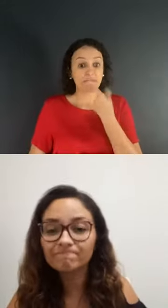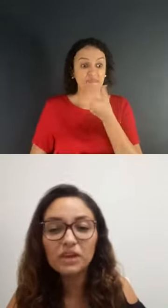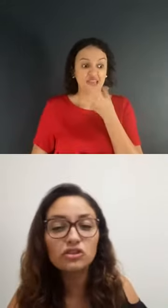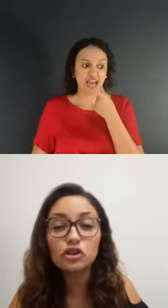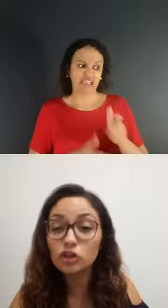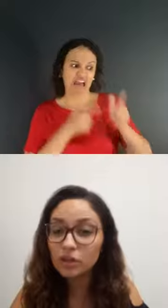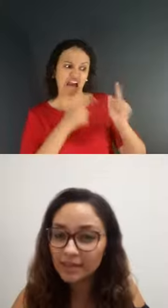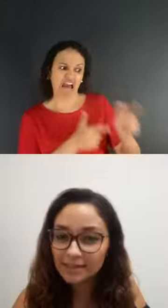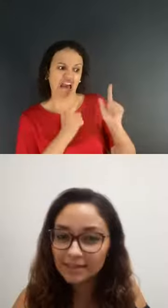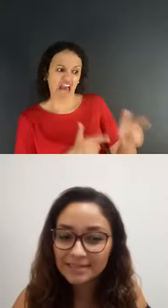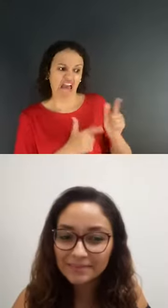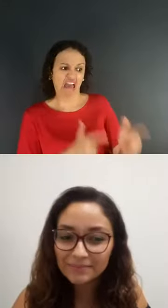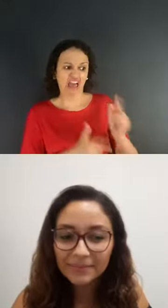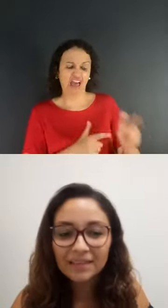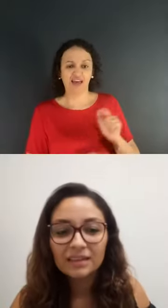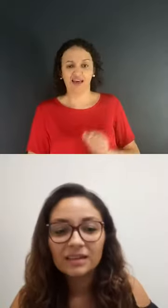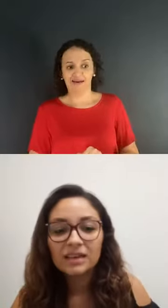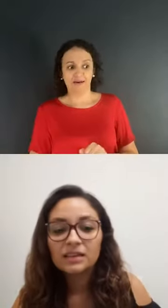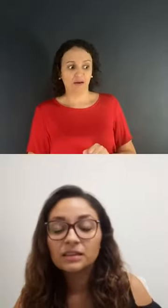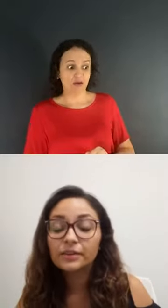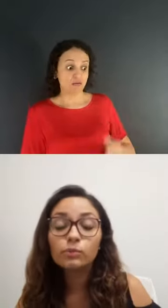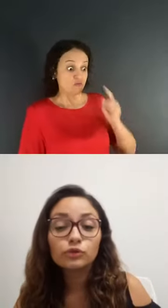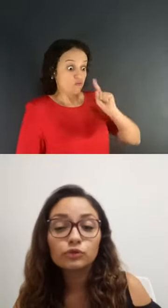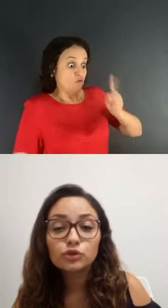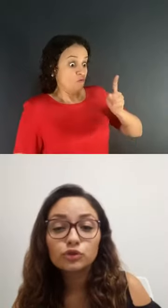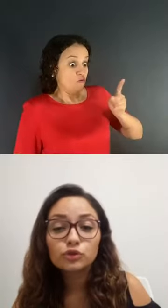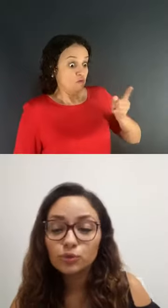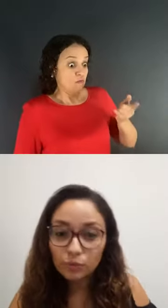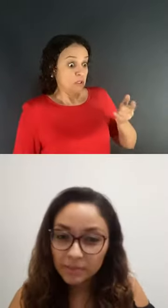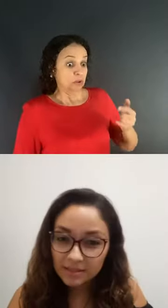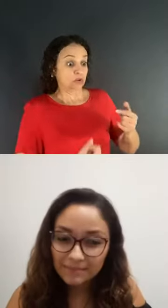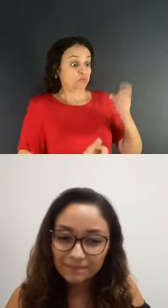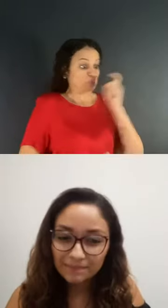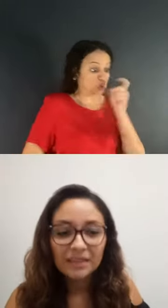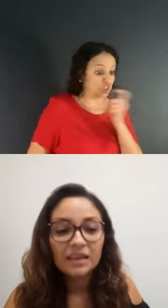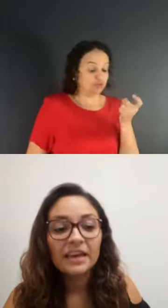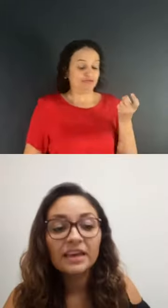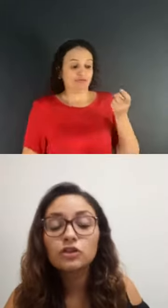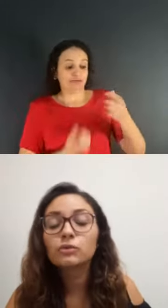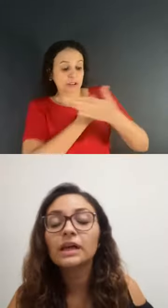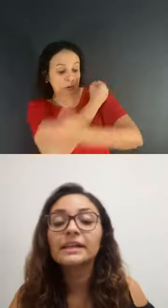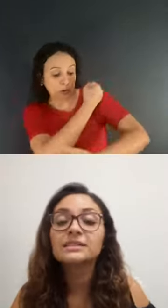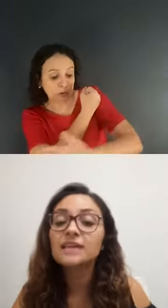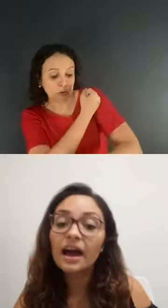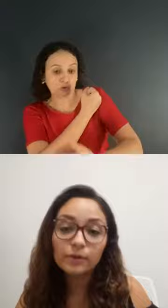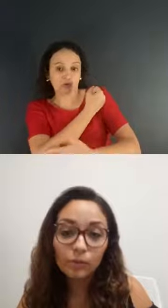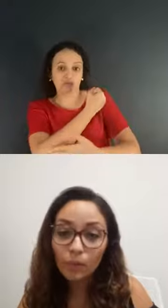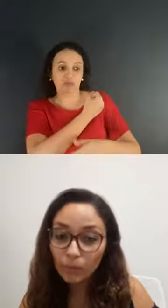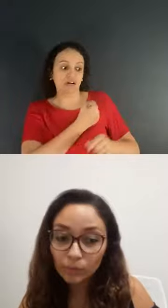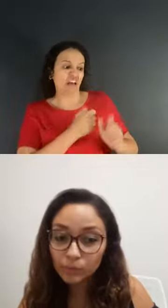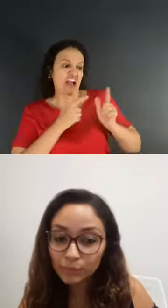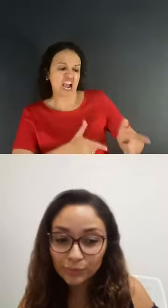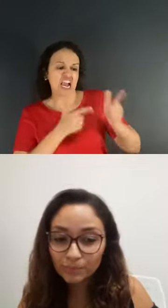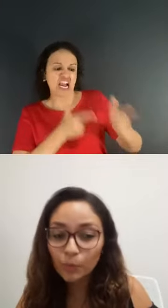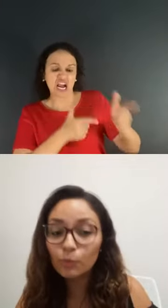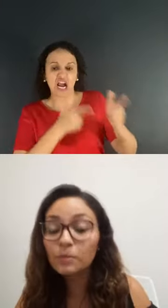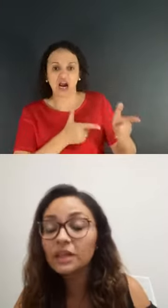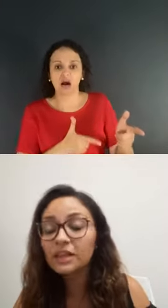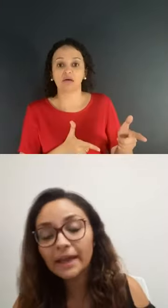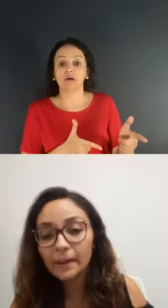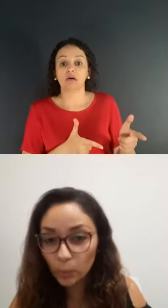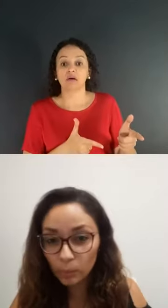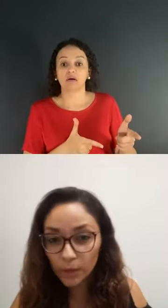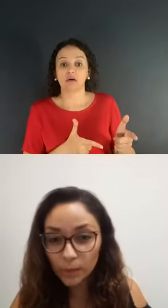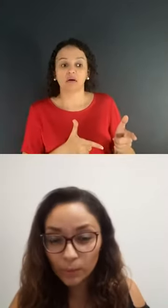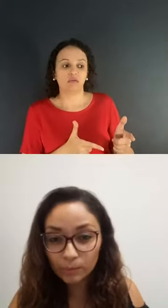chantagem, mentiras, ter muitos ciúmes, ridicularizar o outro,